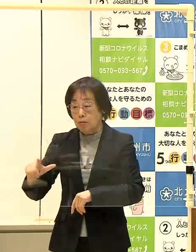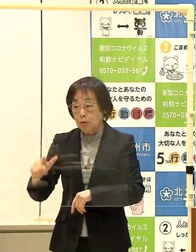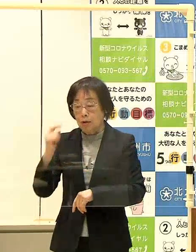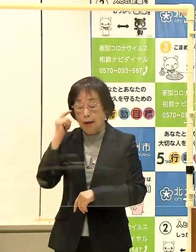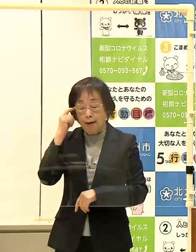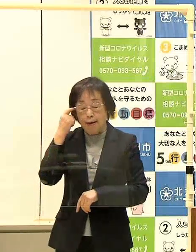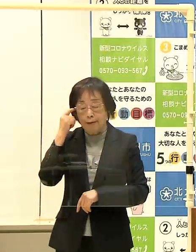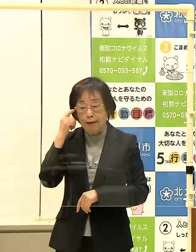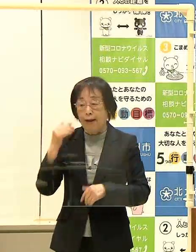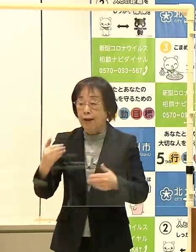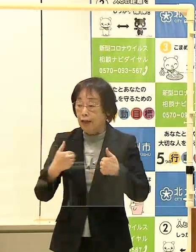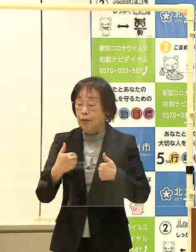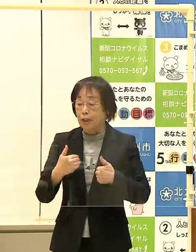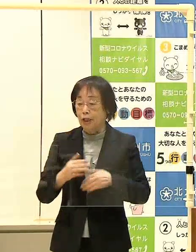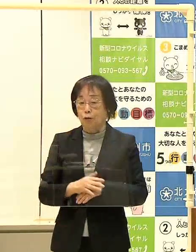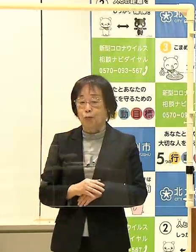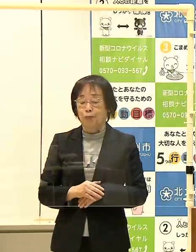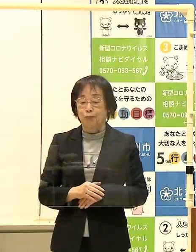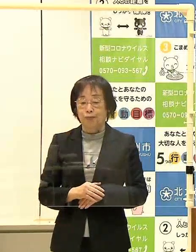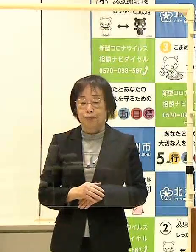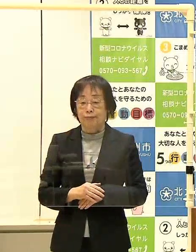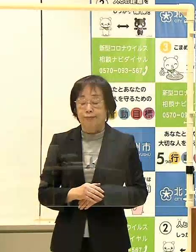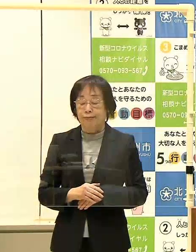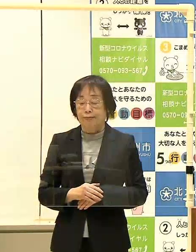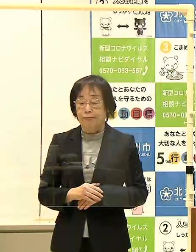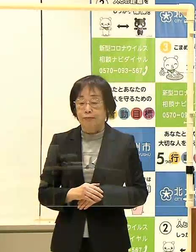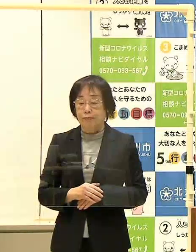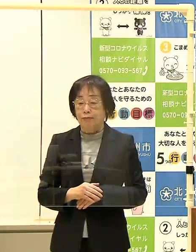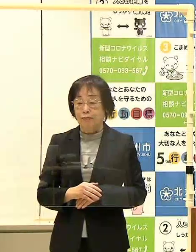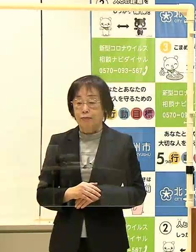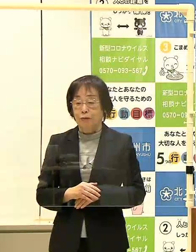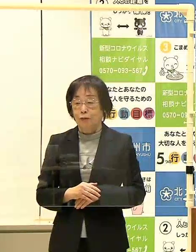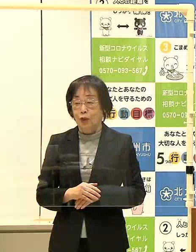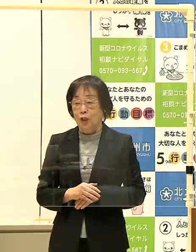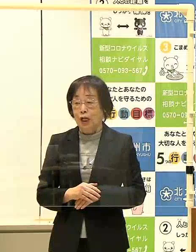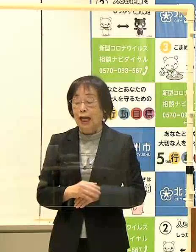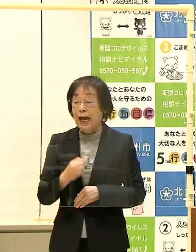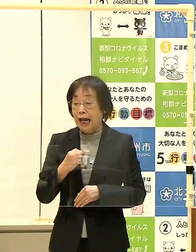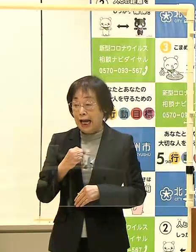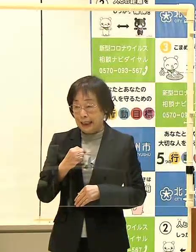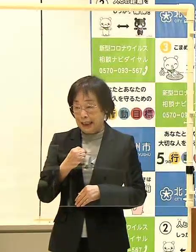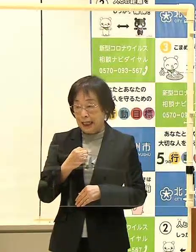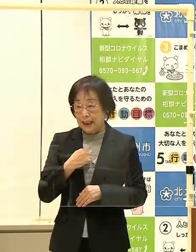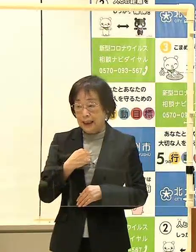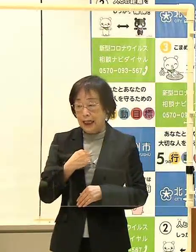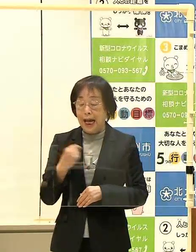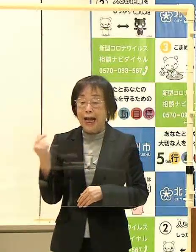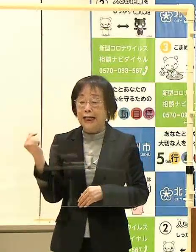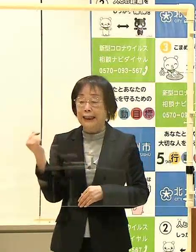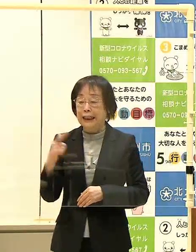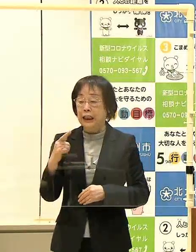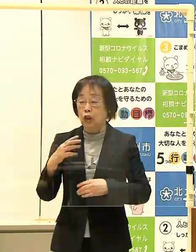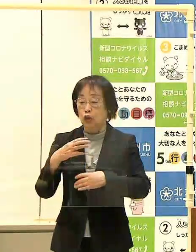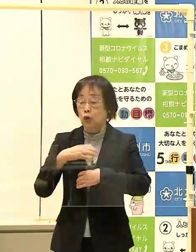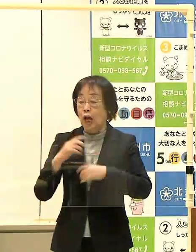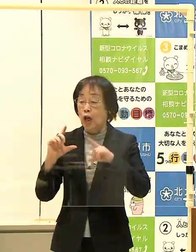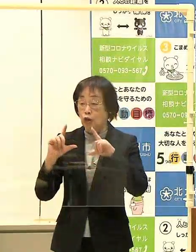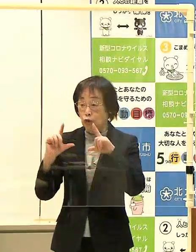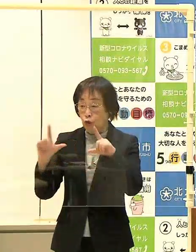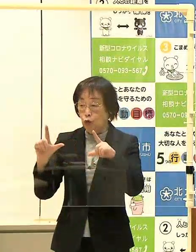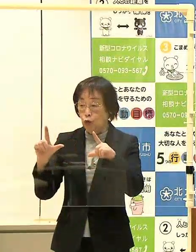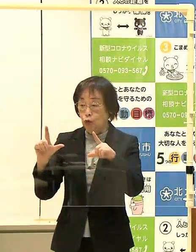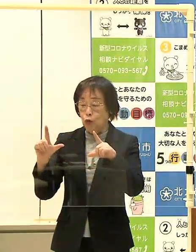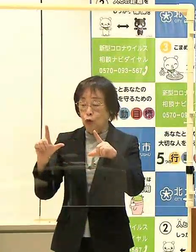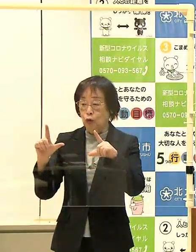かと思います非常に聡明な方でありますので私が直接に緊急事態宣言発動分業制